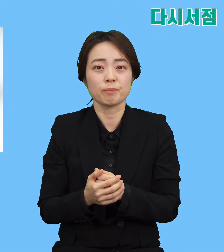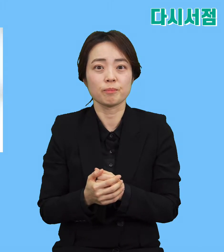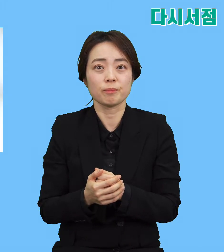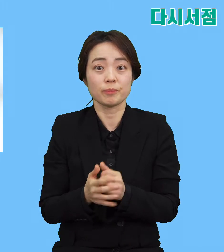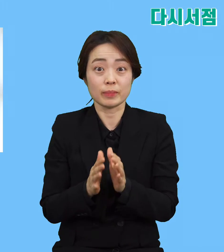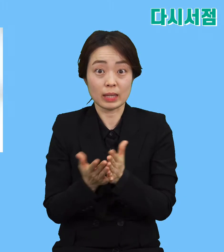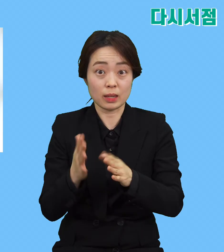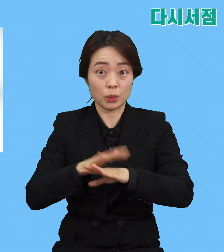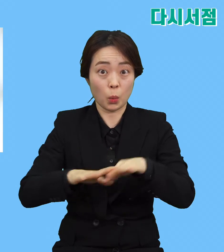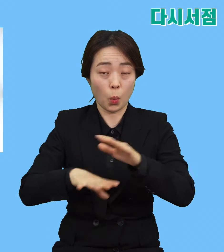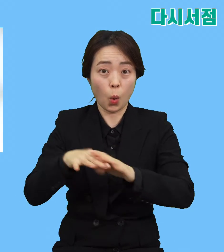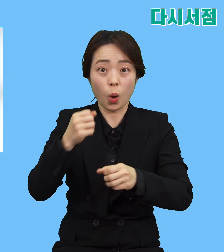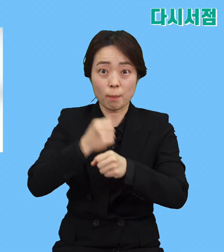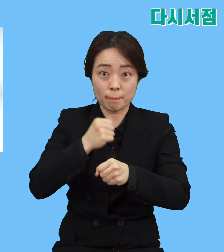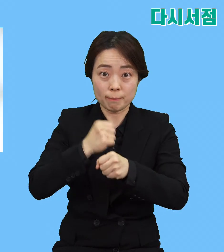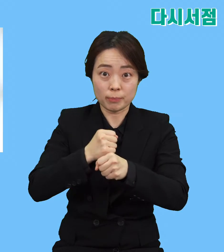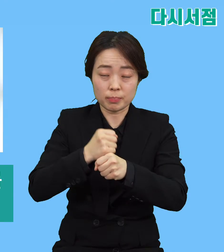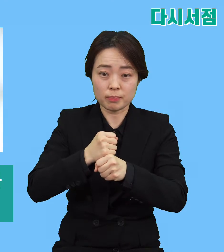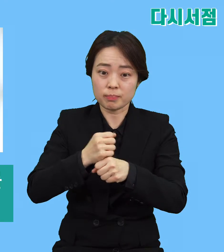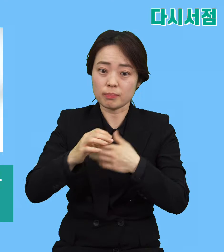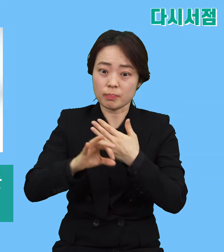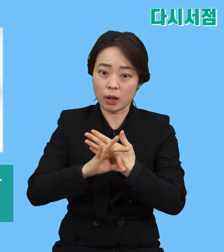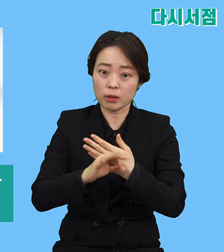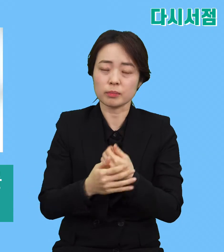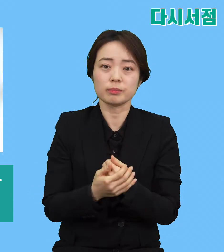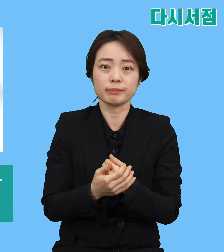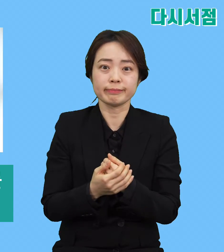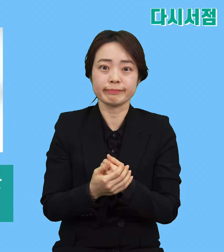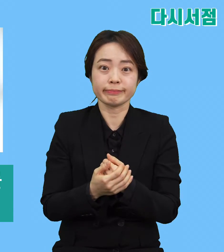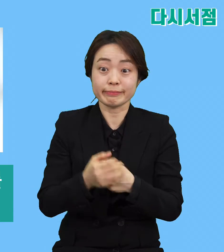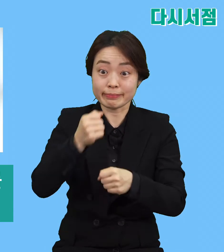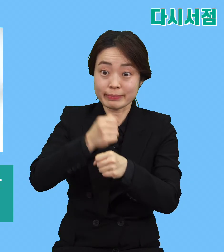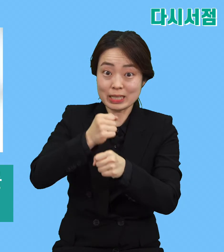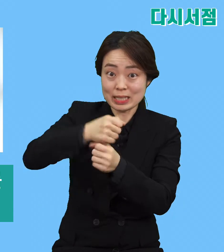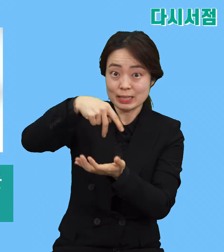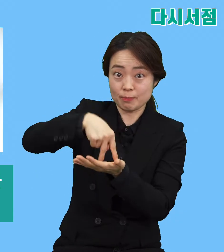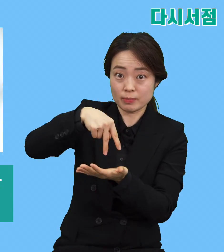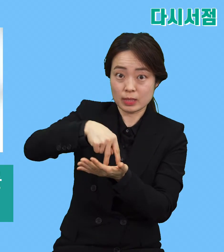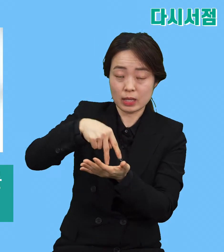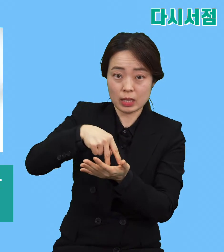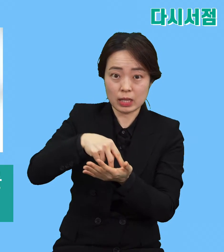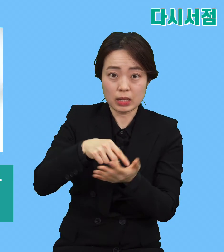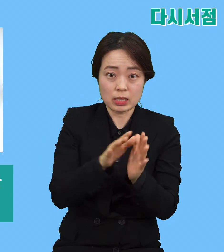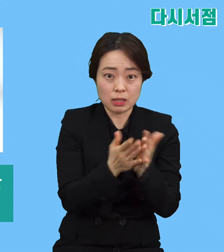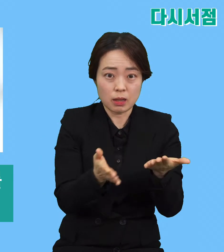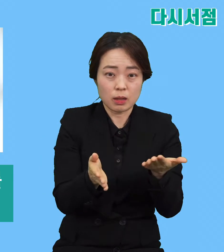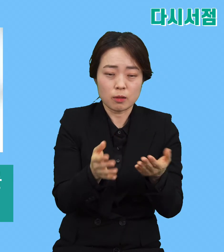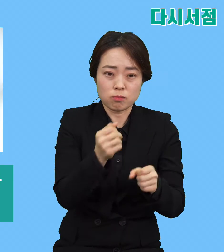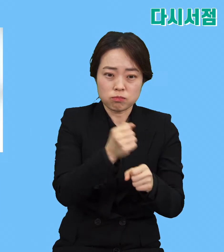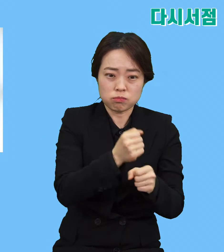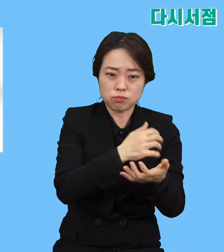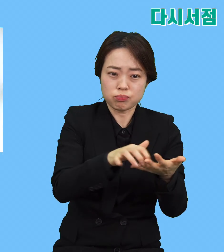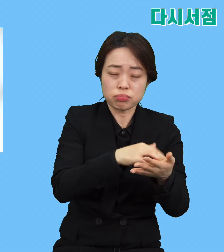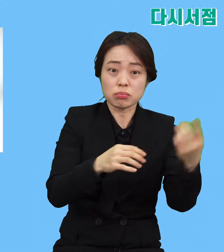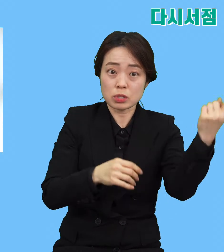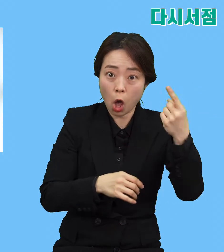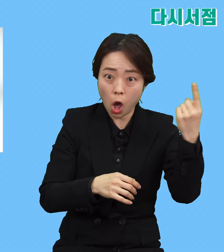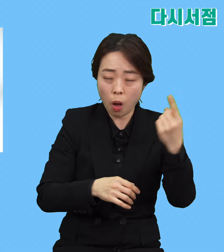그 생산적인 면에서 보면 1000부를 만들든 100부를 만들든 단가가 비슷해요.